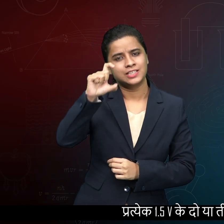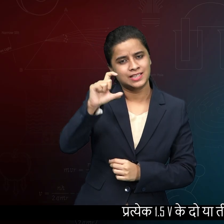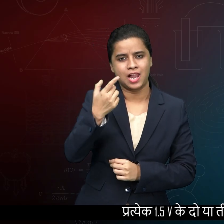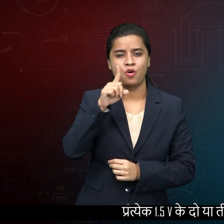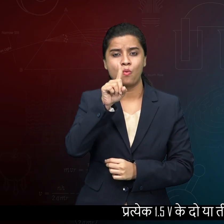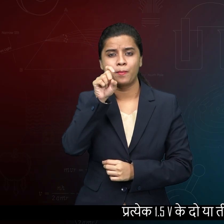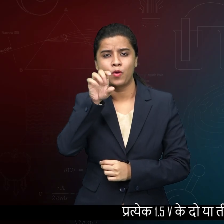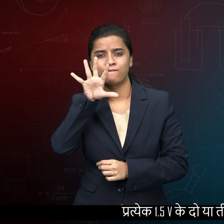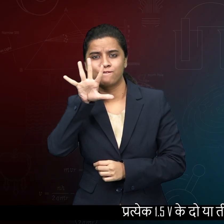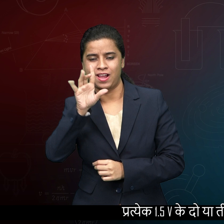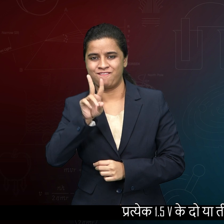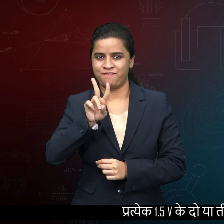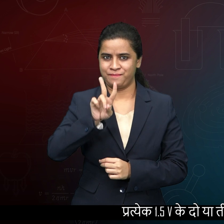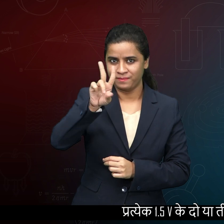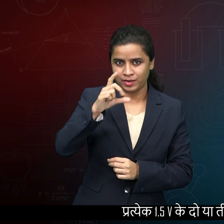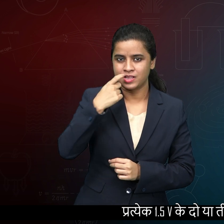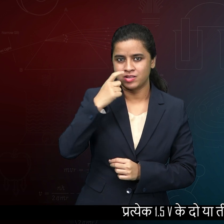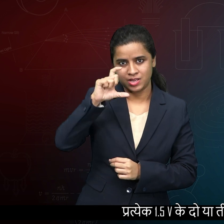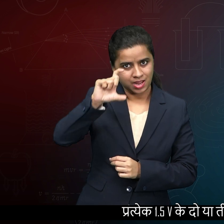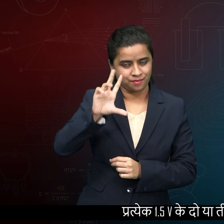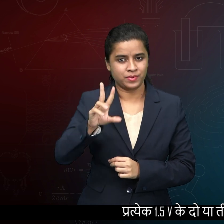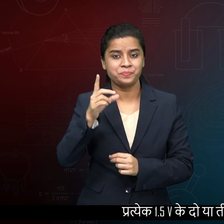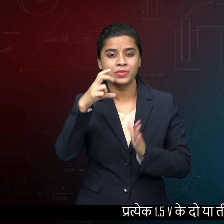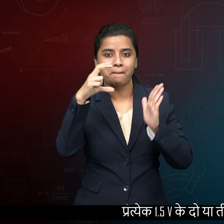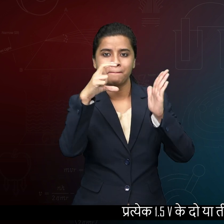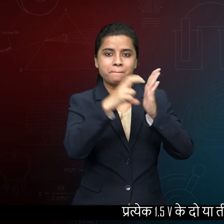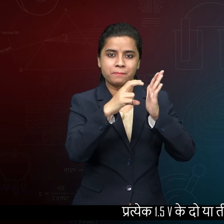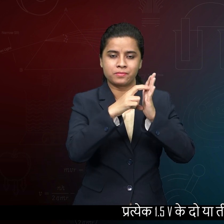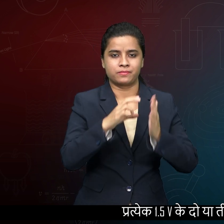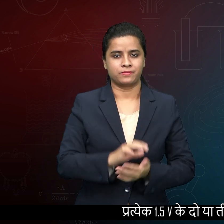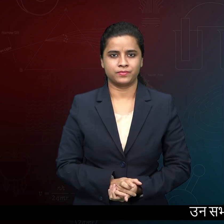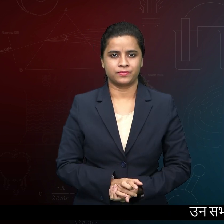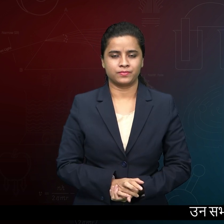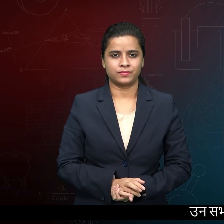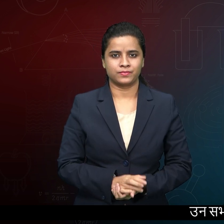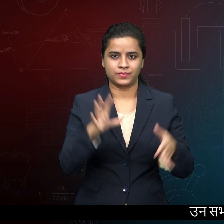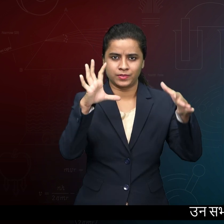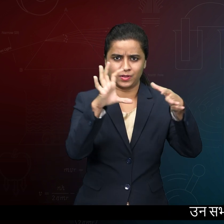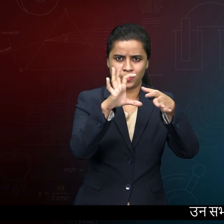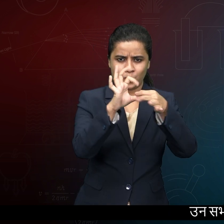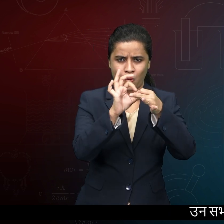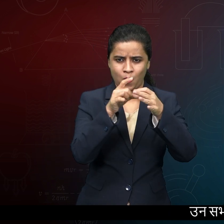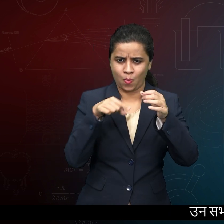3 कोशिका और एक प्लंग कुंजी ले। उन सभी को श्रृंखला में